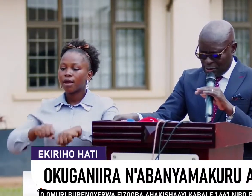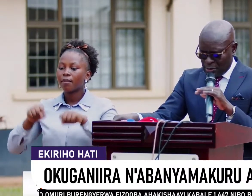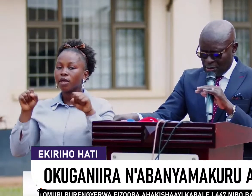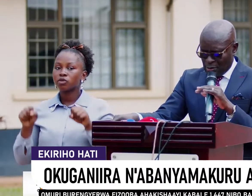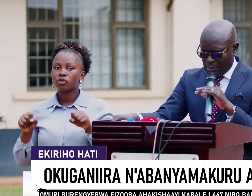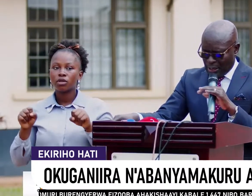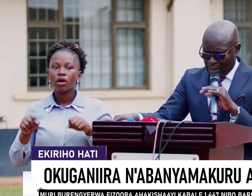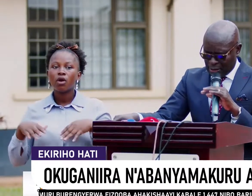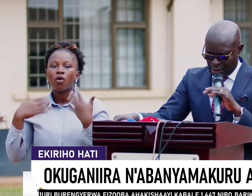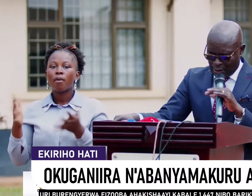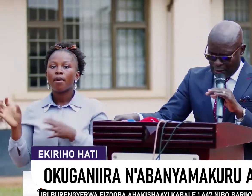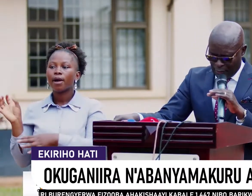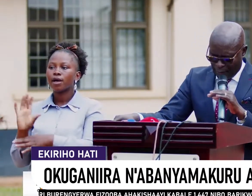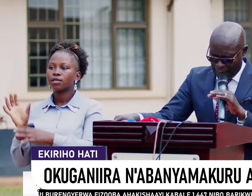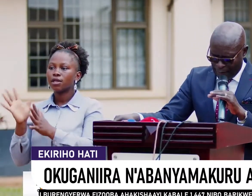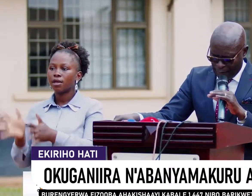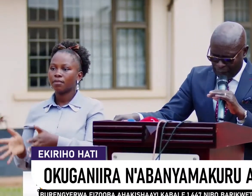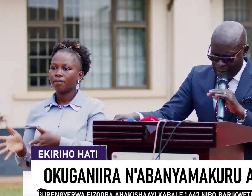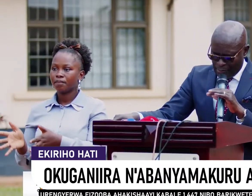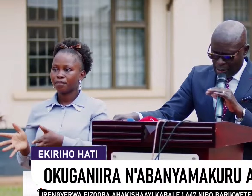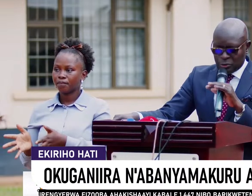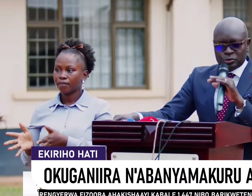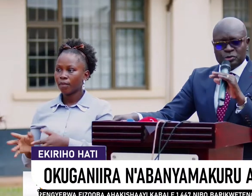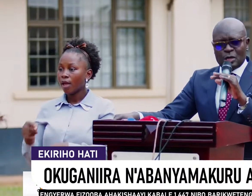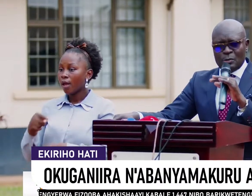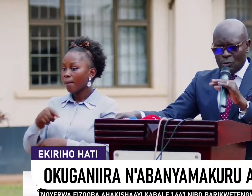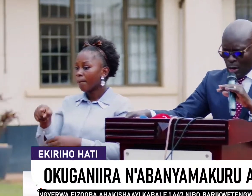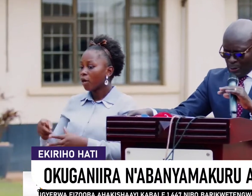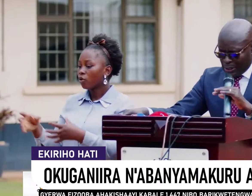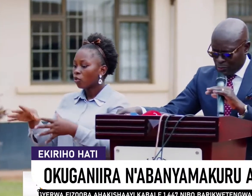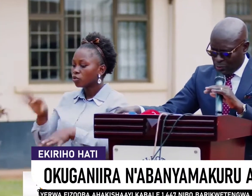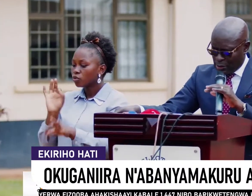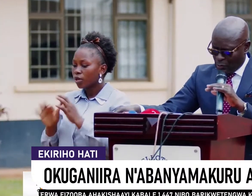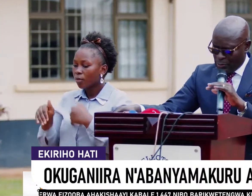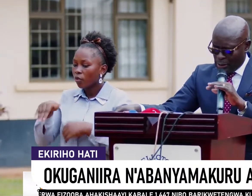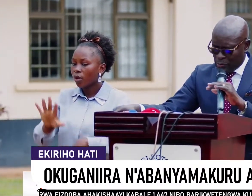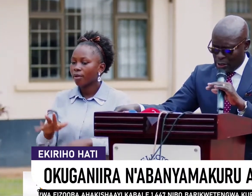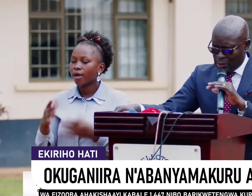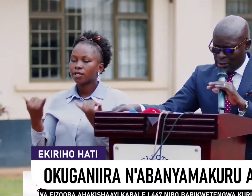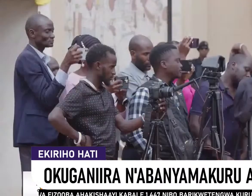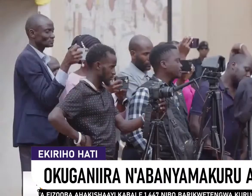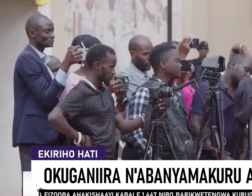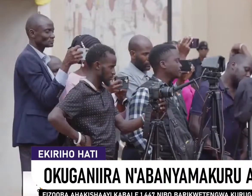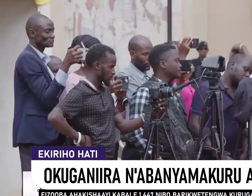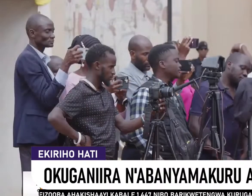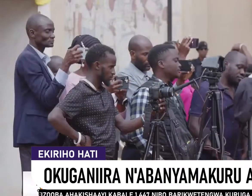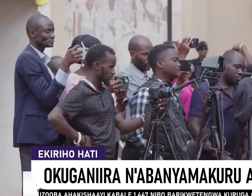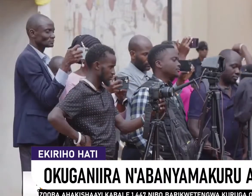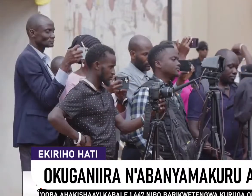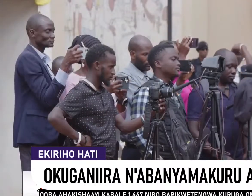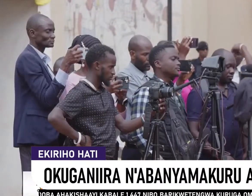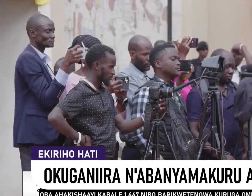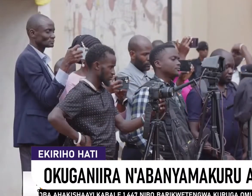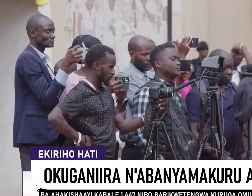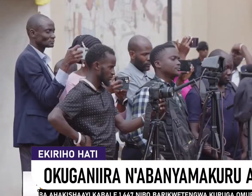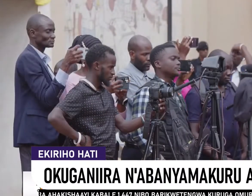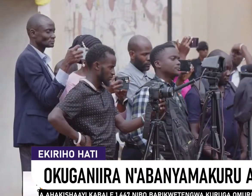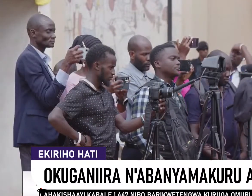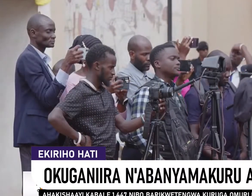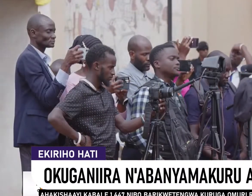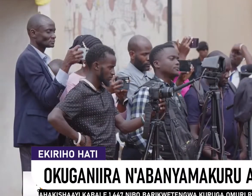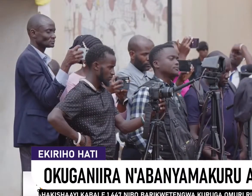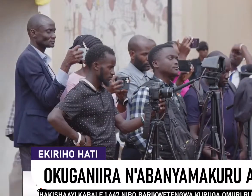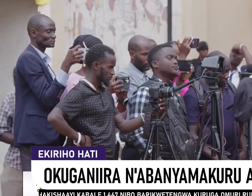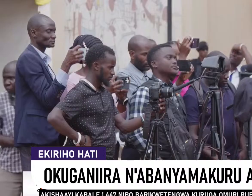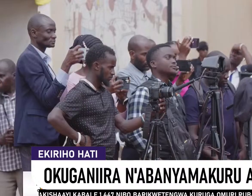chairperson oba ba councillor. Bano okusunsulwamu kwabwe kati kugenda kubeerawo okutandika ennaku 11